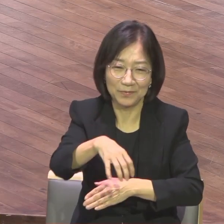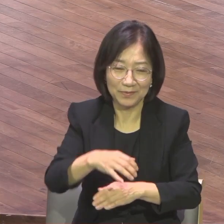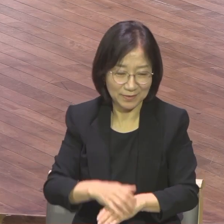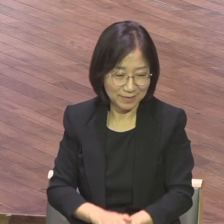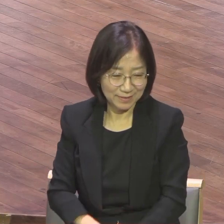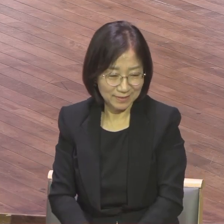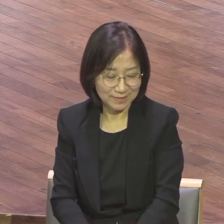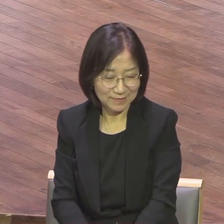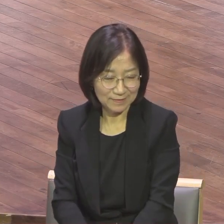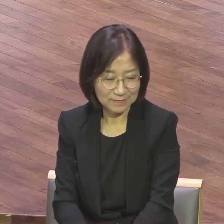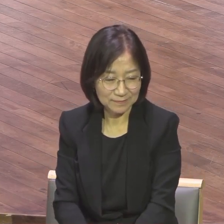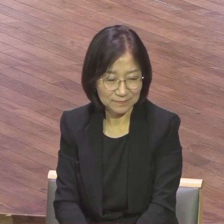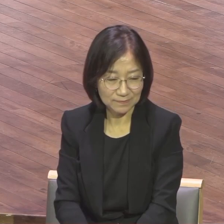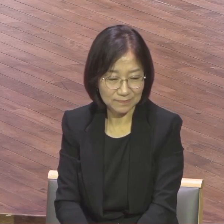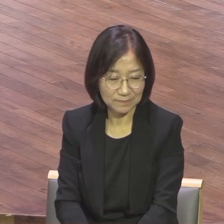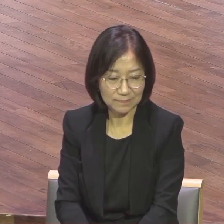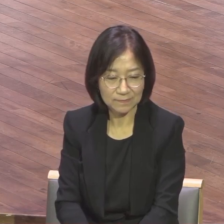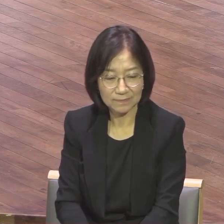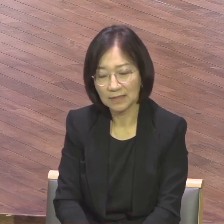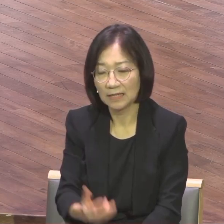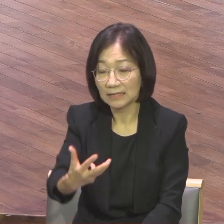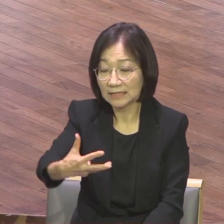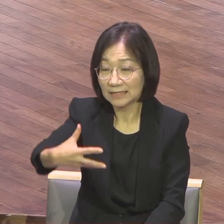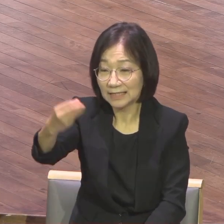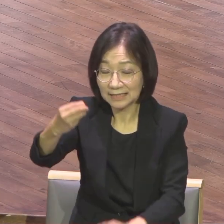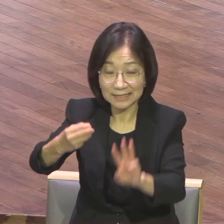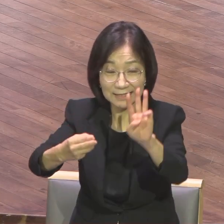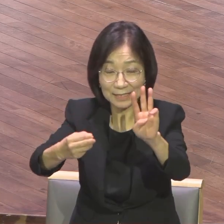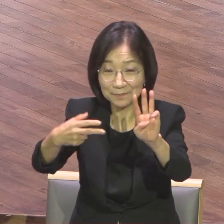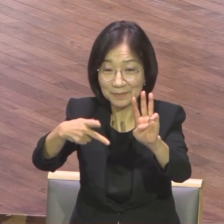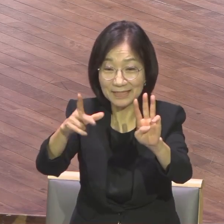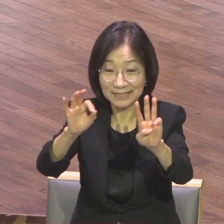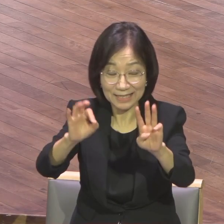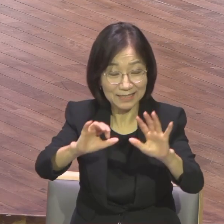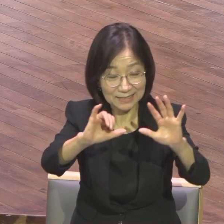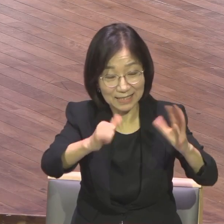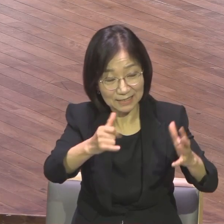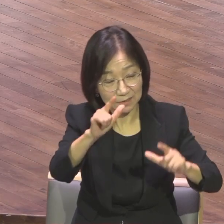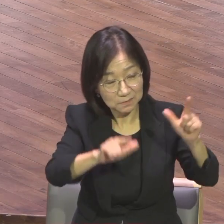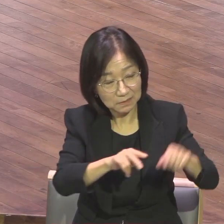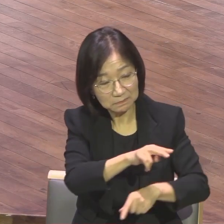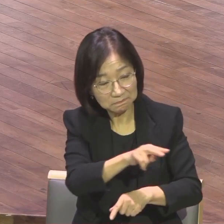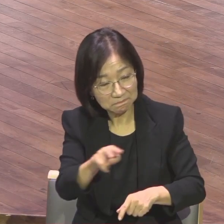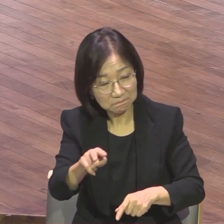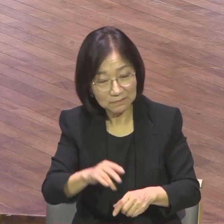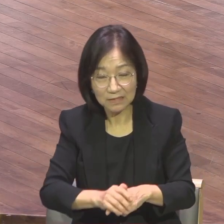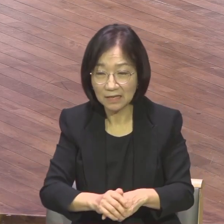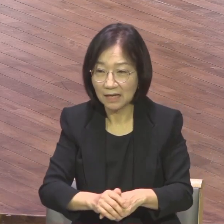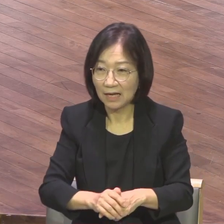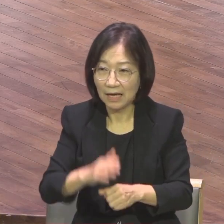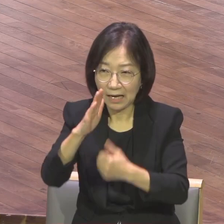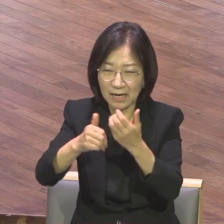하나도 빠짐없이 그야말로 하나님을 떠나 제 가운데 사단 종노릇 하다가, 사단 심부름이나